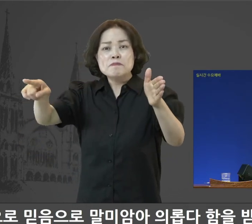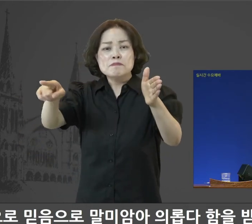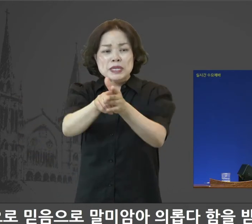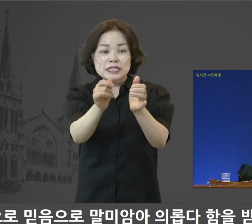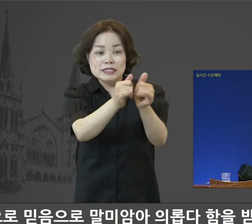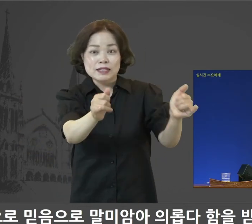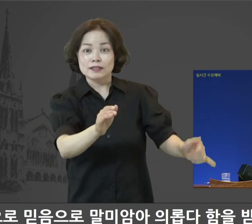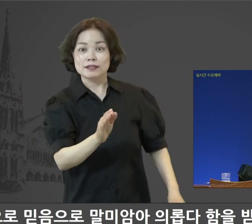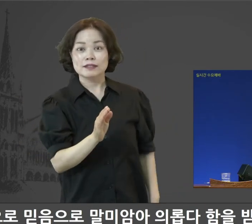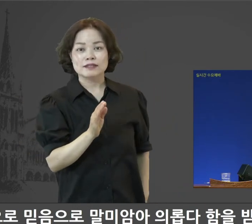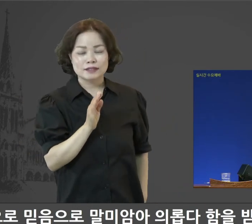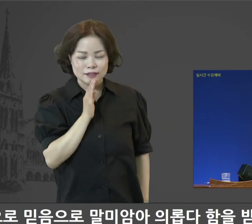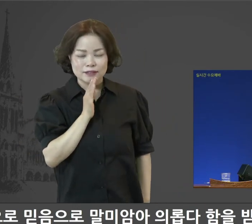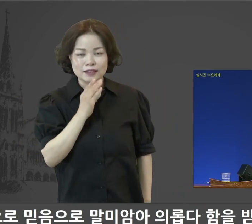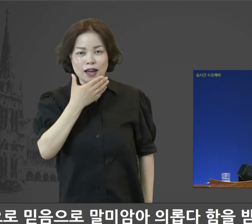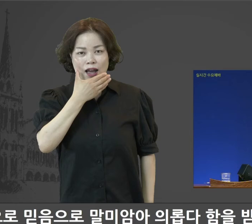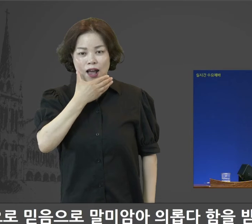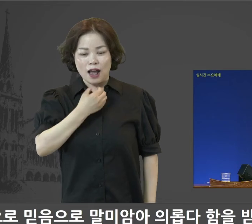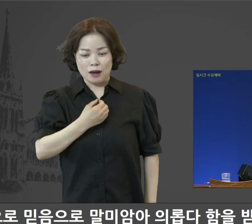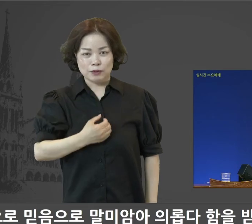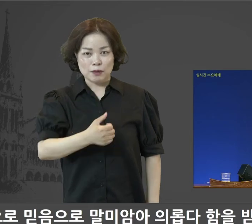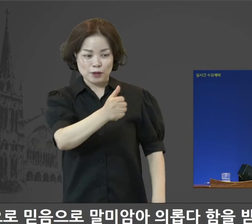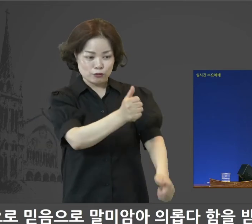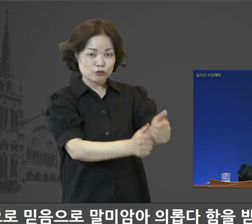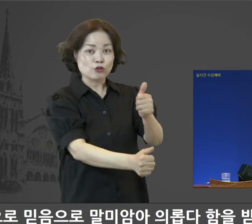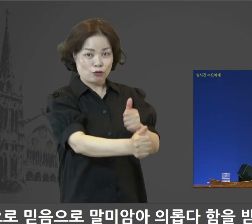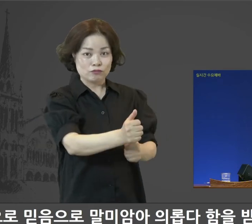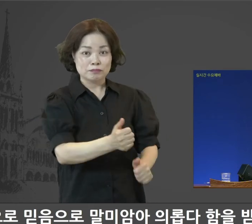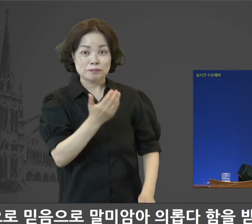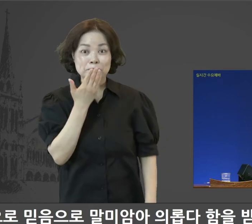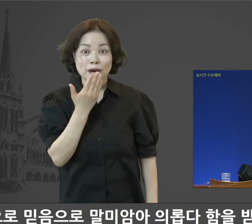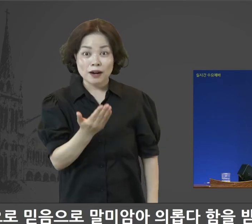자들이 진짜 아브라함의 후손이다라는 것이죠.